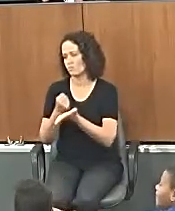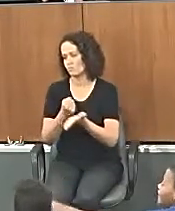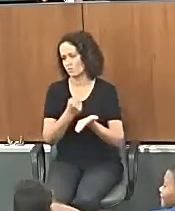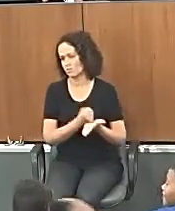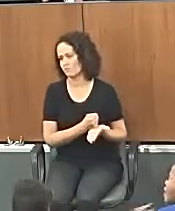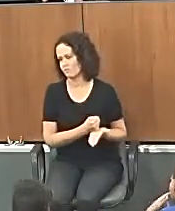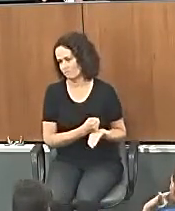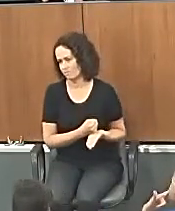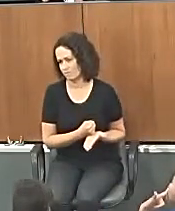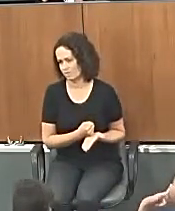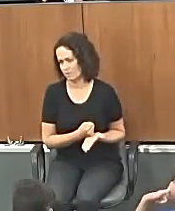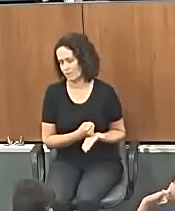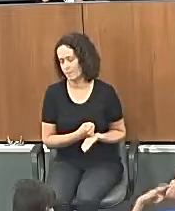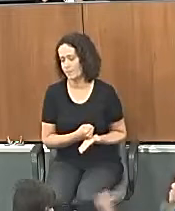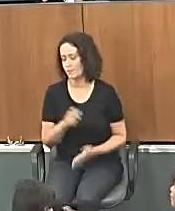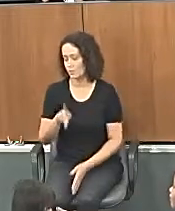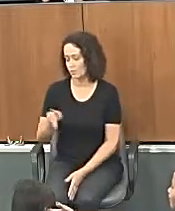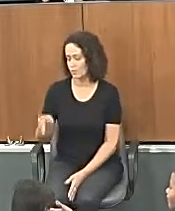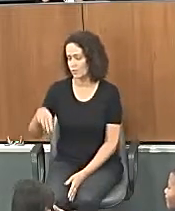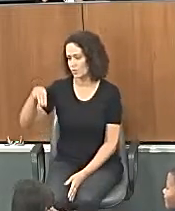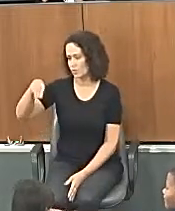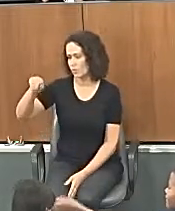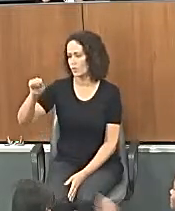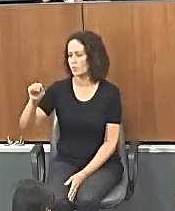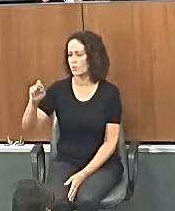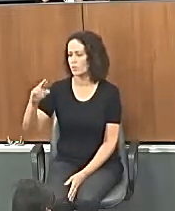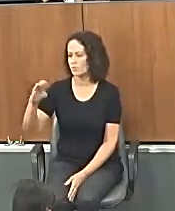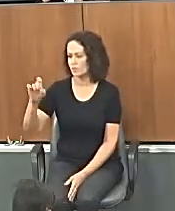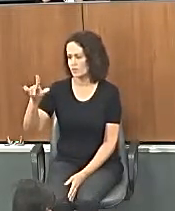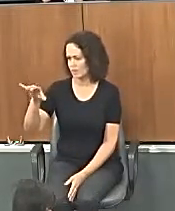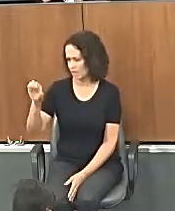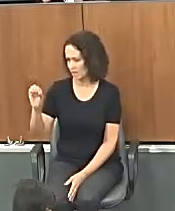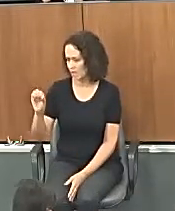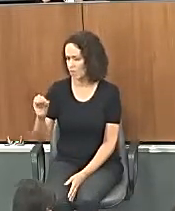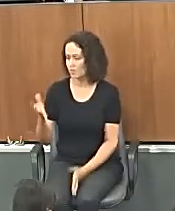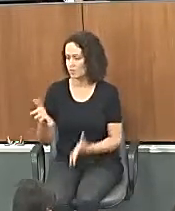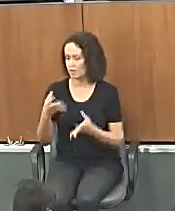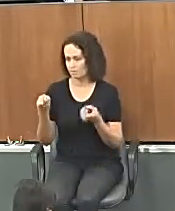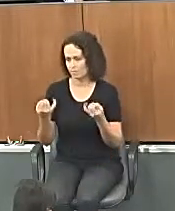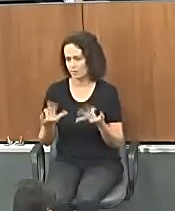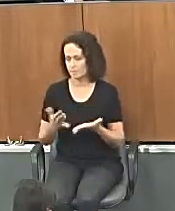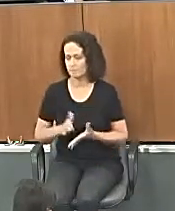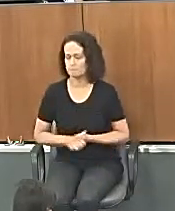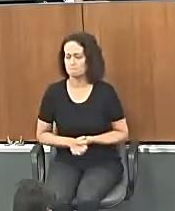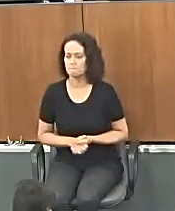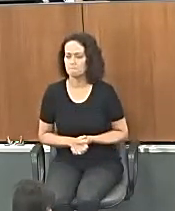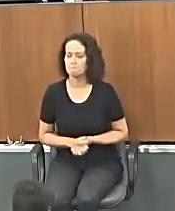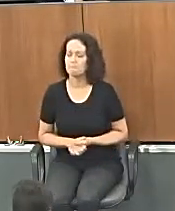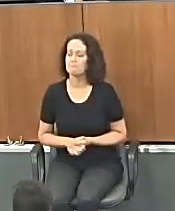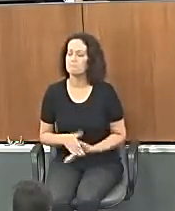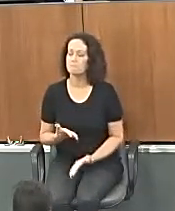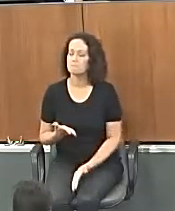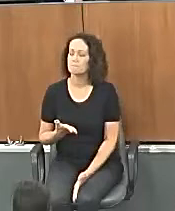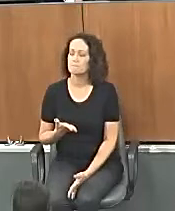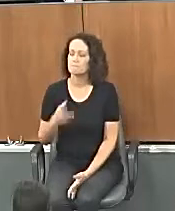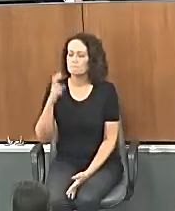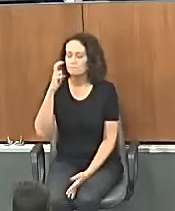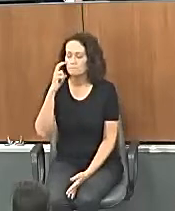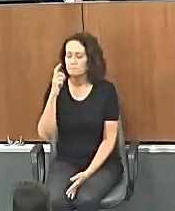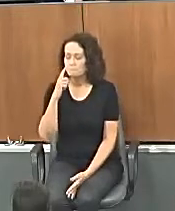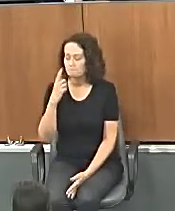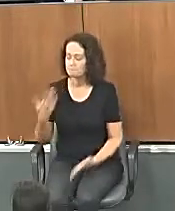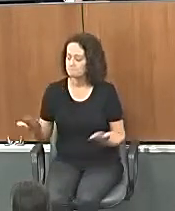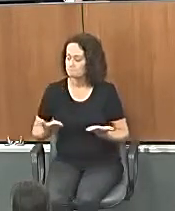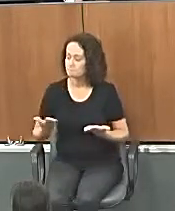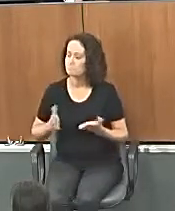é o professor marcelo pediu agora a palavra com a palavra o professor é deputado quero passar o senhor o